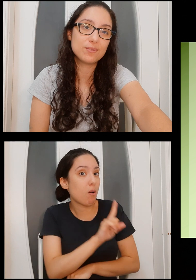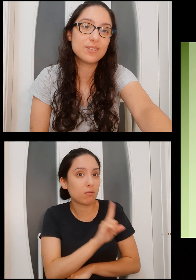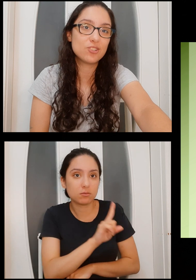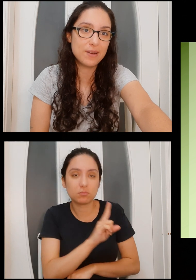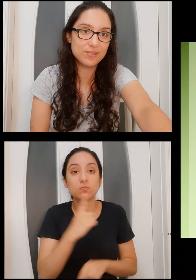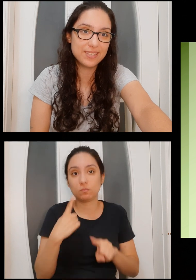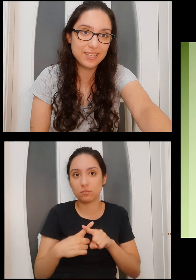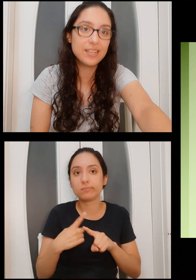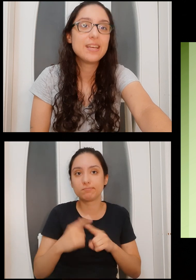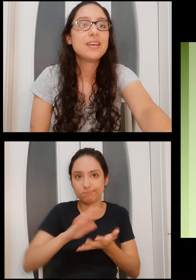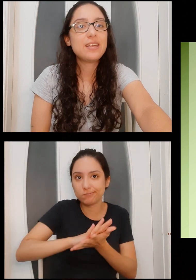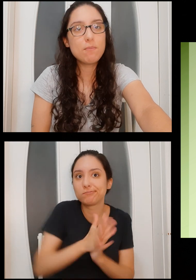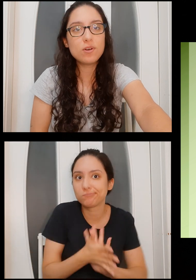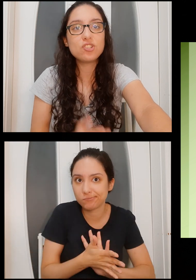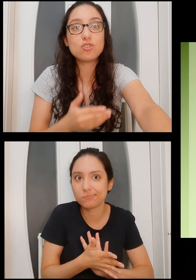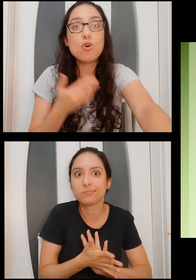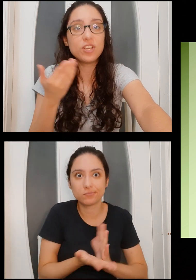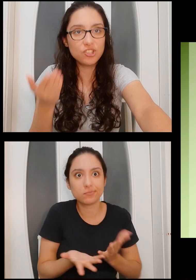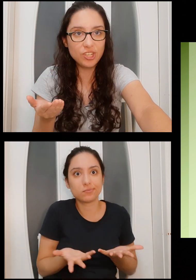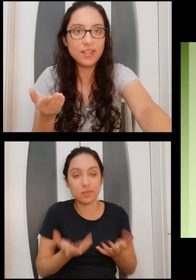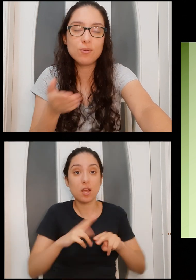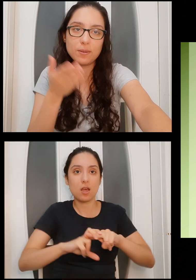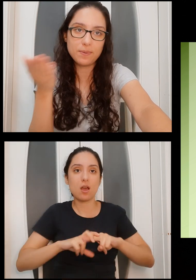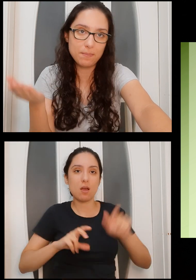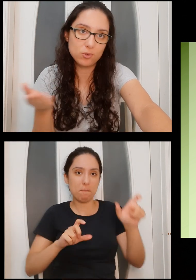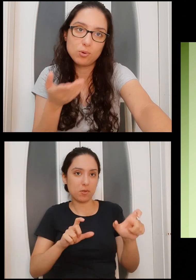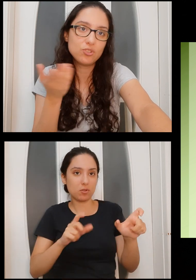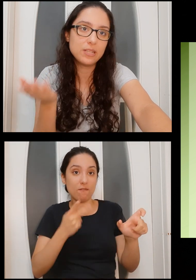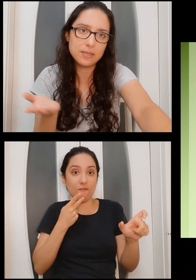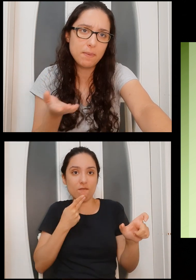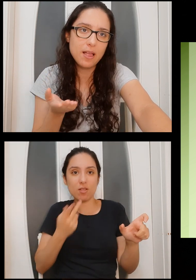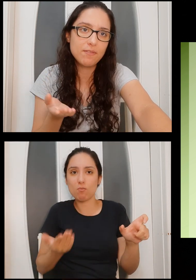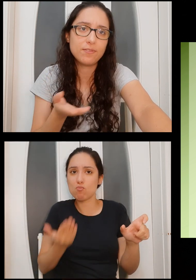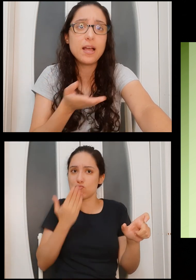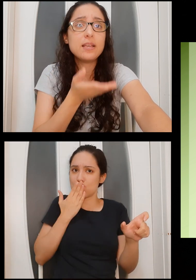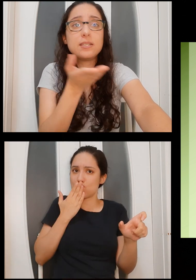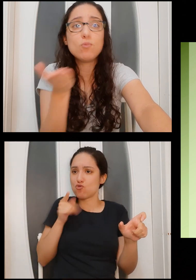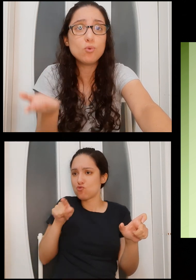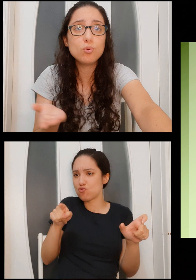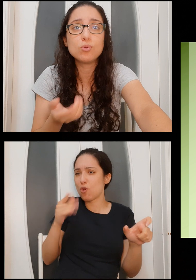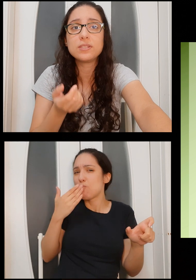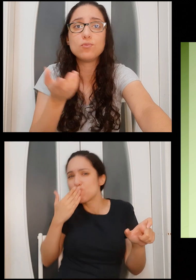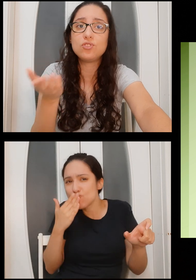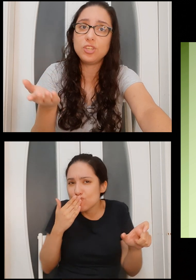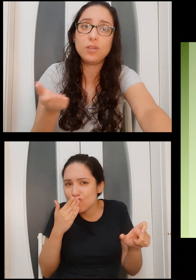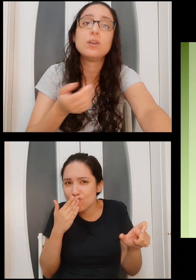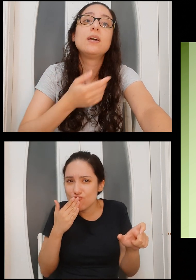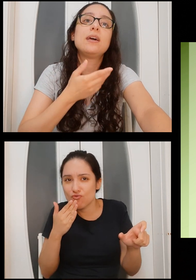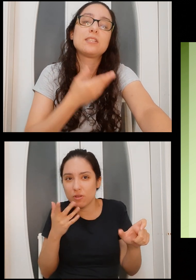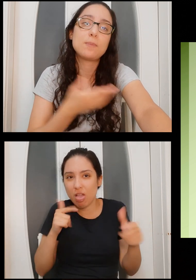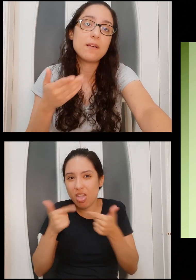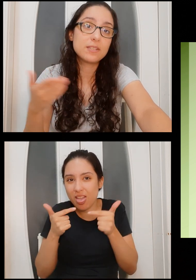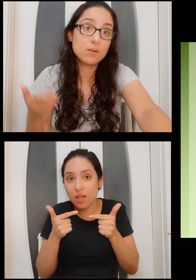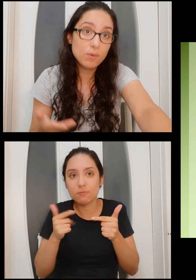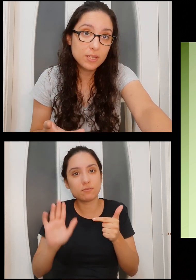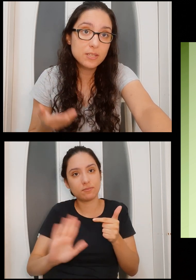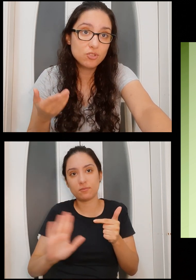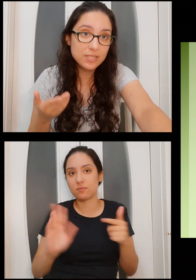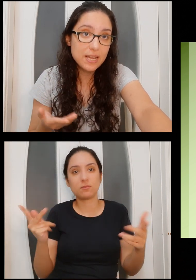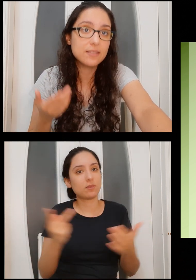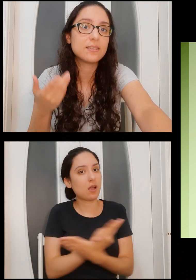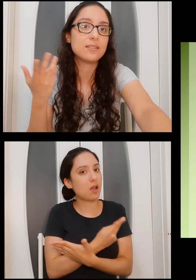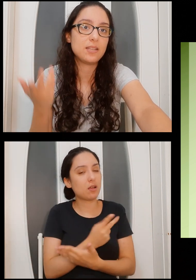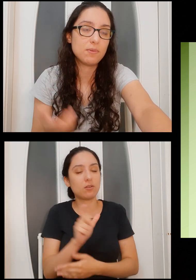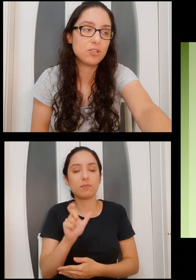não gostam de ser chamados assim. E é bom a gente corrigir, né, quando a pessoa utiliza a palavra, fala, esse mudo, esse mudinho. Essas palavras não podem